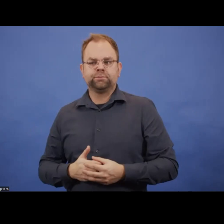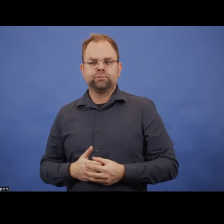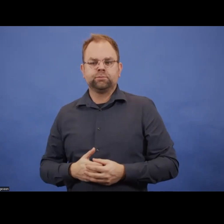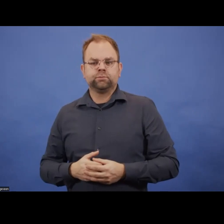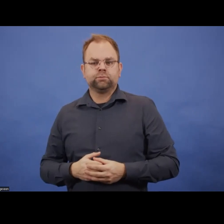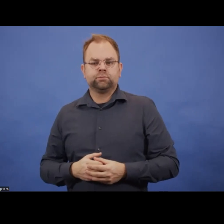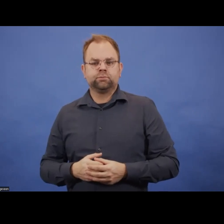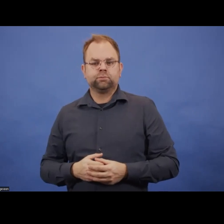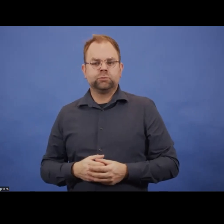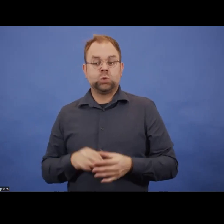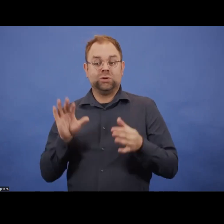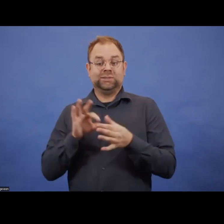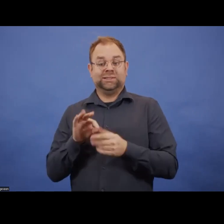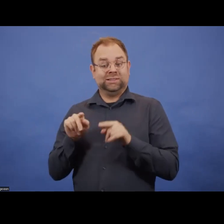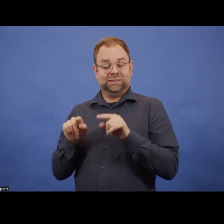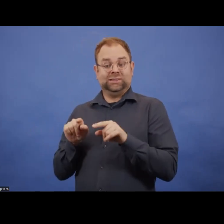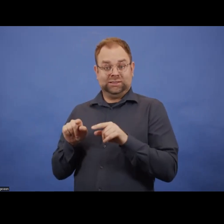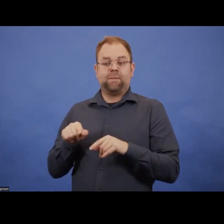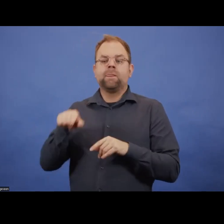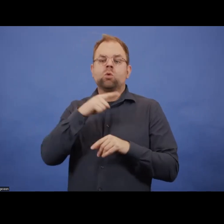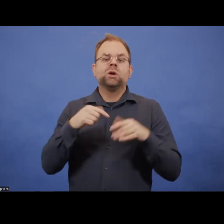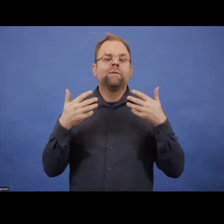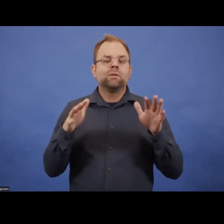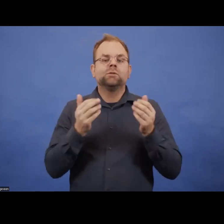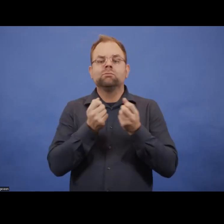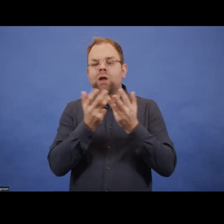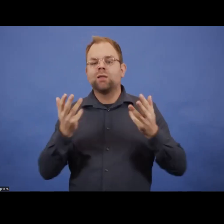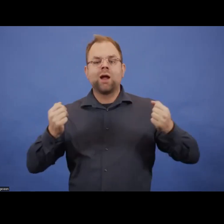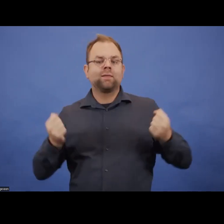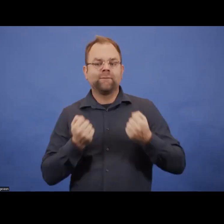por las que hemos preparado